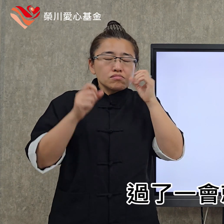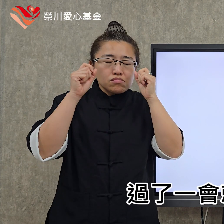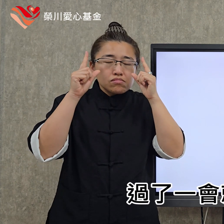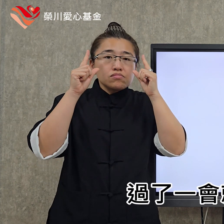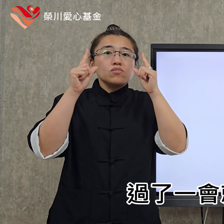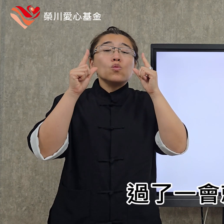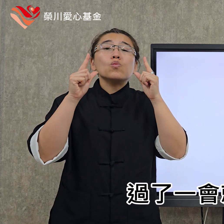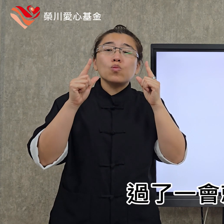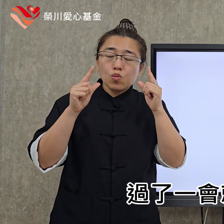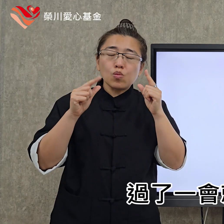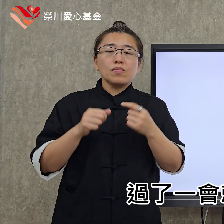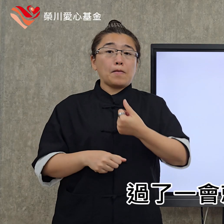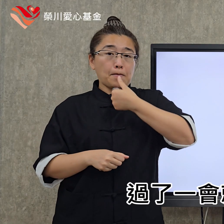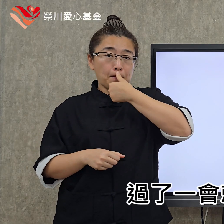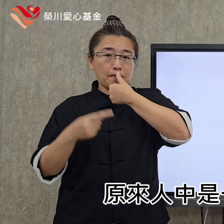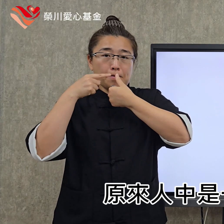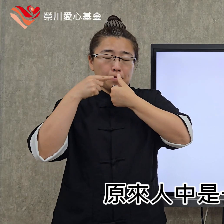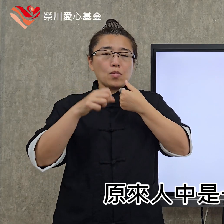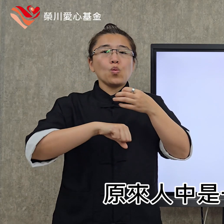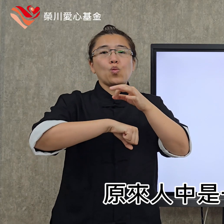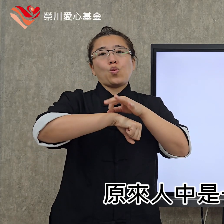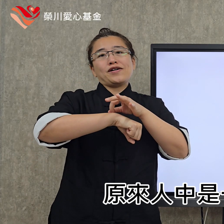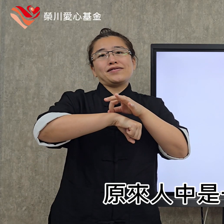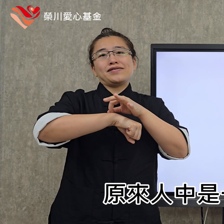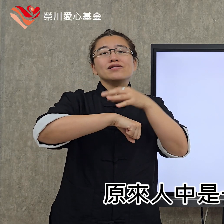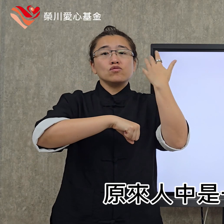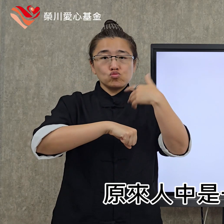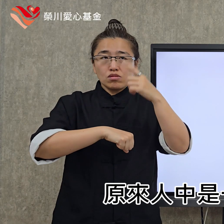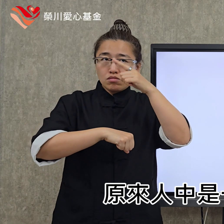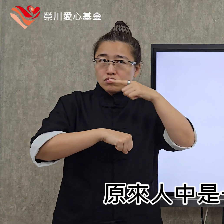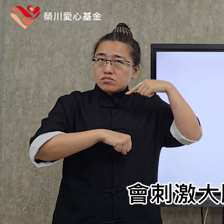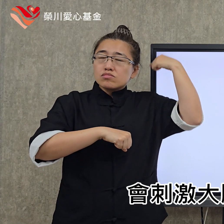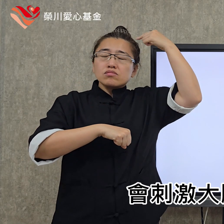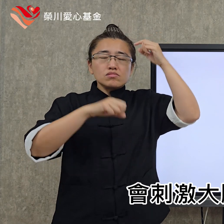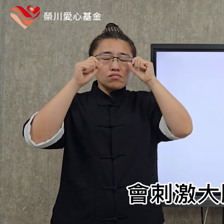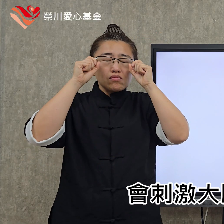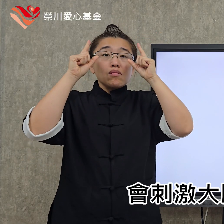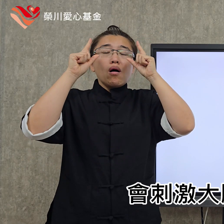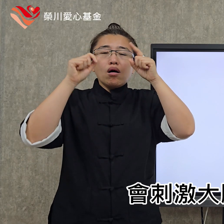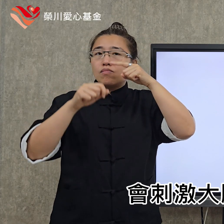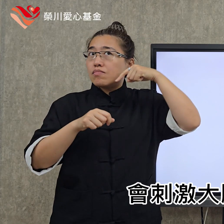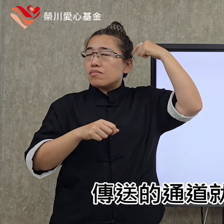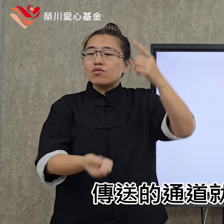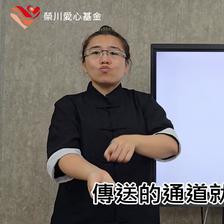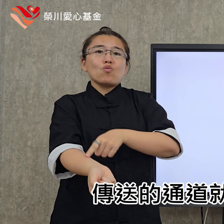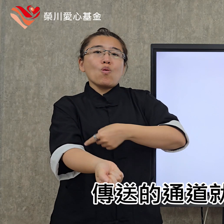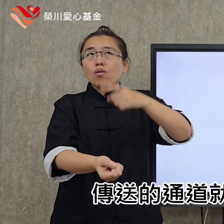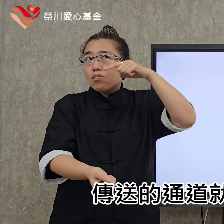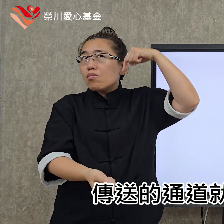醒咗啦。原來人中係一個穴位嚟嘅，會刺激大腦甦醒，傳送嘅通道就係經絡